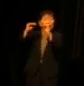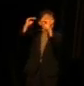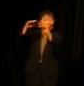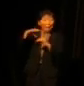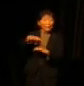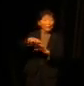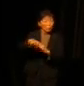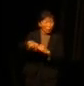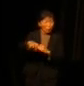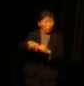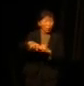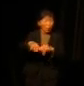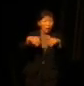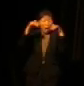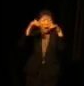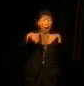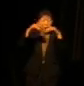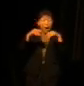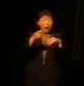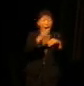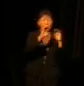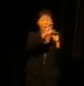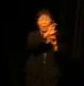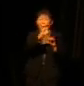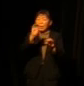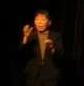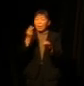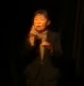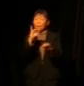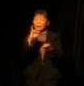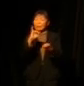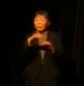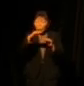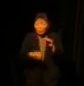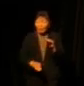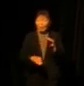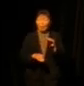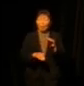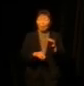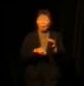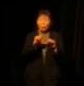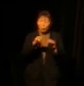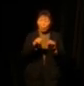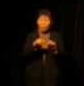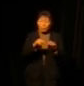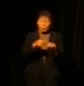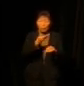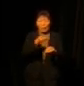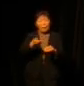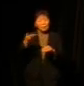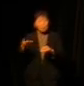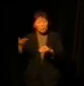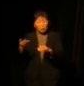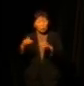と、雨どいの下でした。雨どいはいろんなね、屋根からとかいろんなこう水が集まって流れてきて、その下